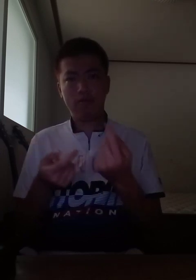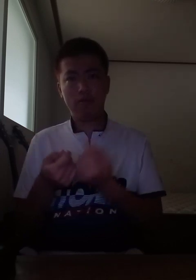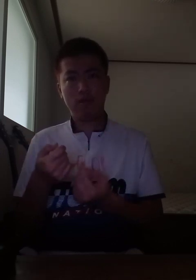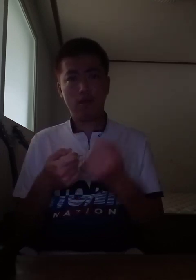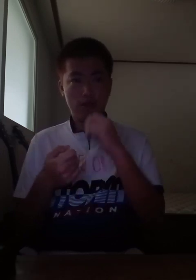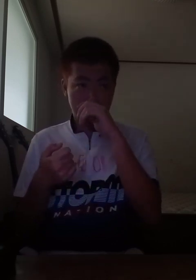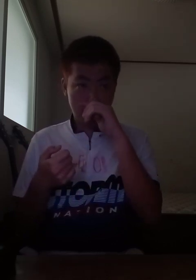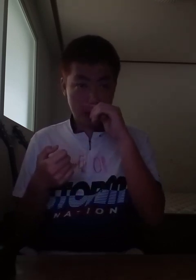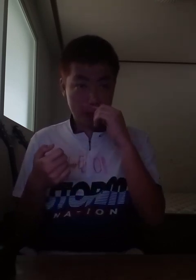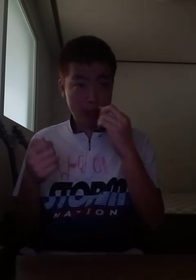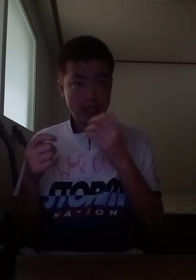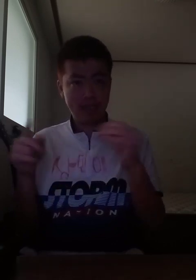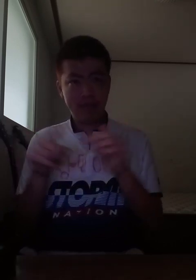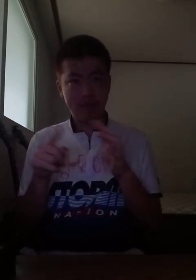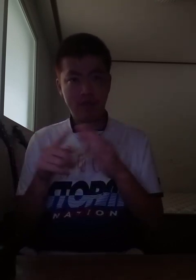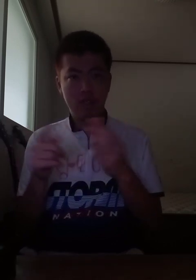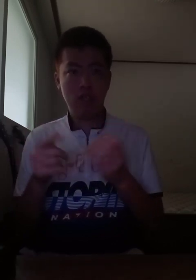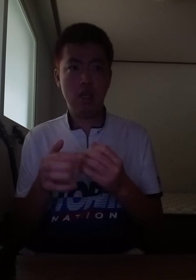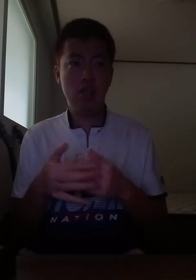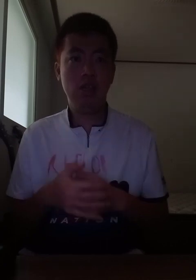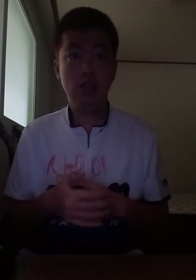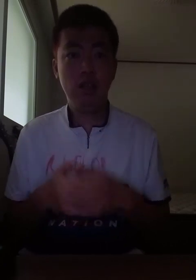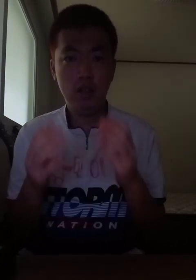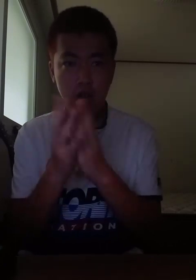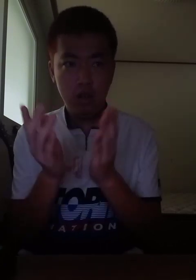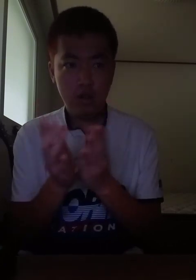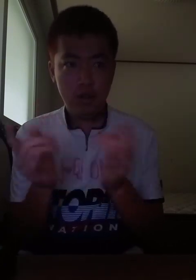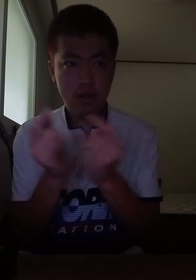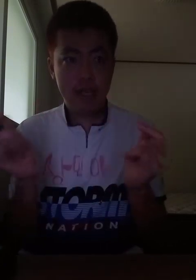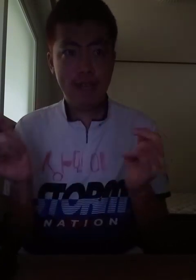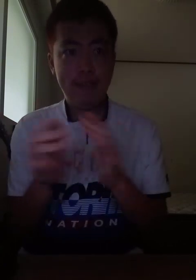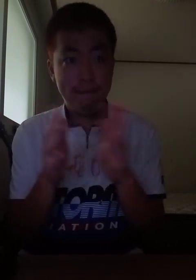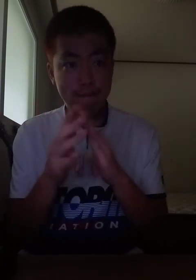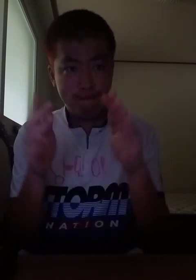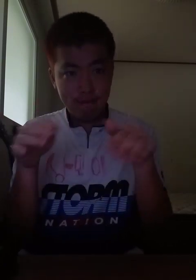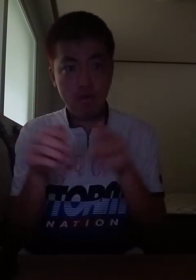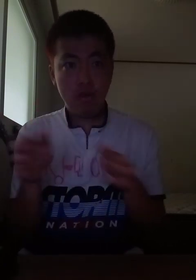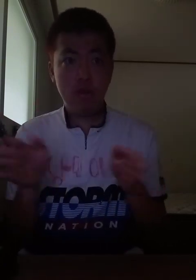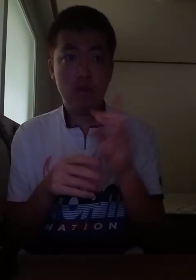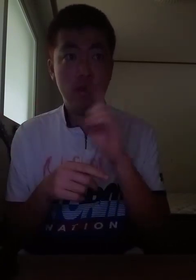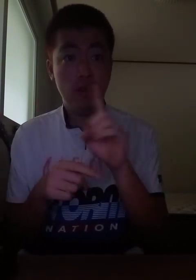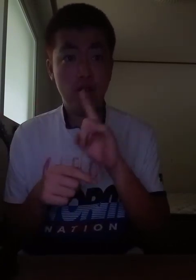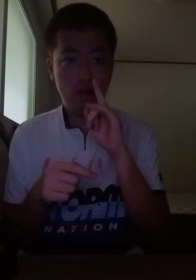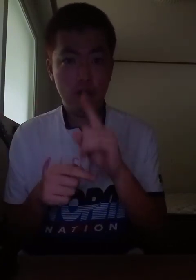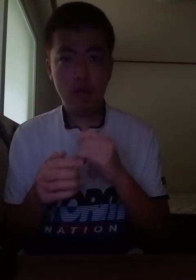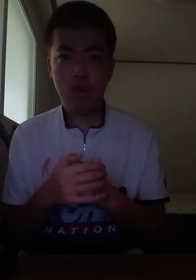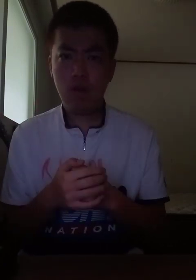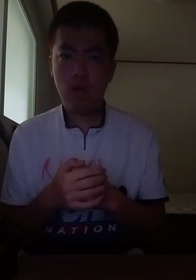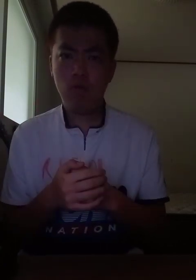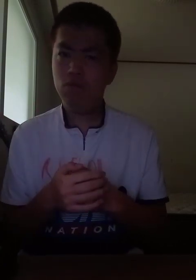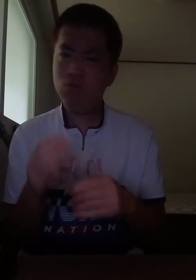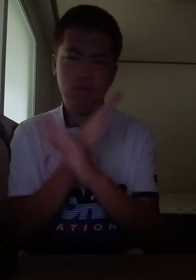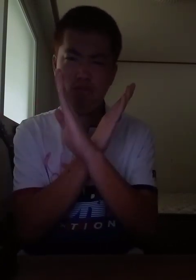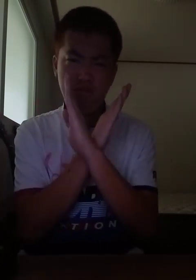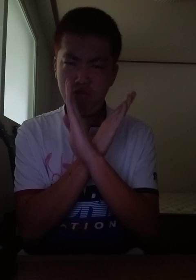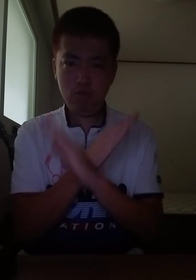가서 하는 거예요? 그건 여성 안심 스카우트 서비스고 혹시 여기가 안심 귀갓길로 지정된 곳이 있죠?